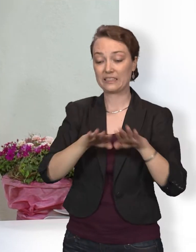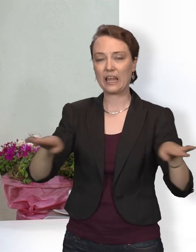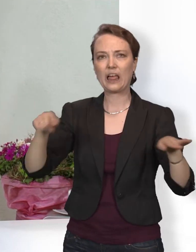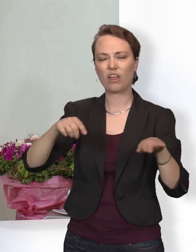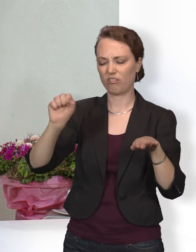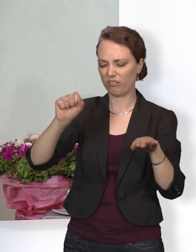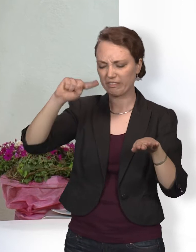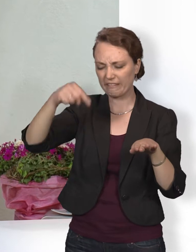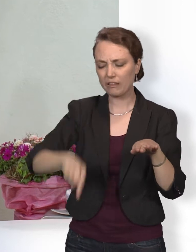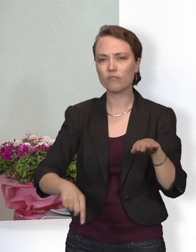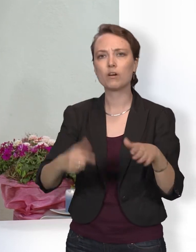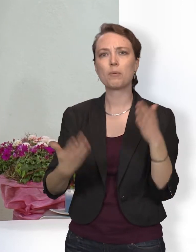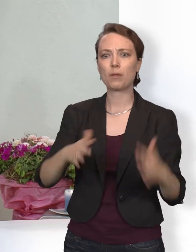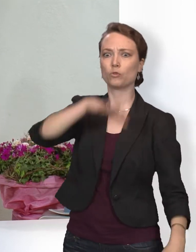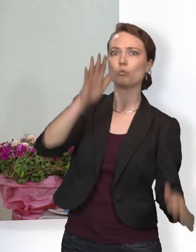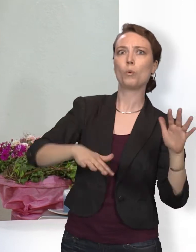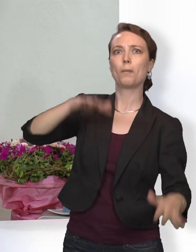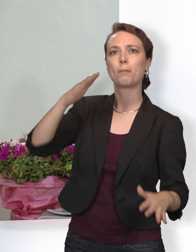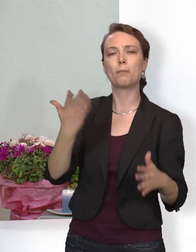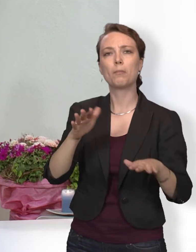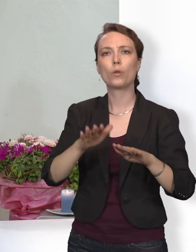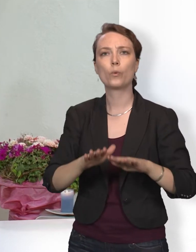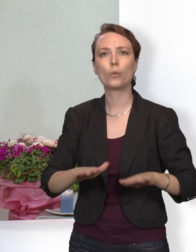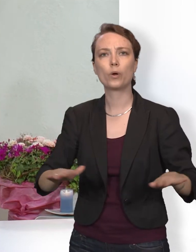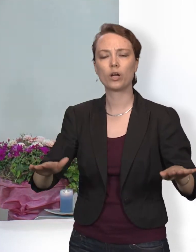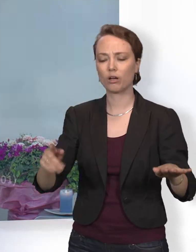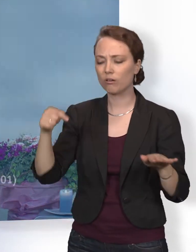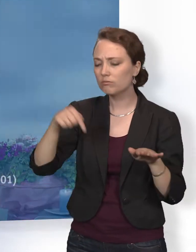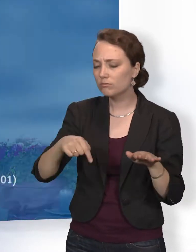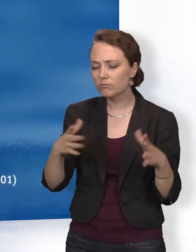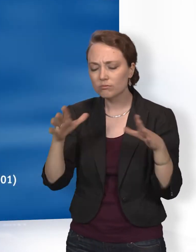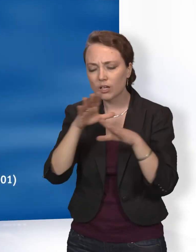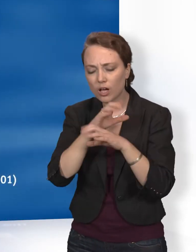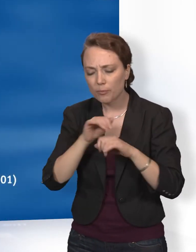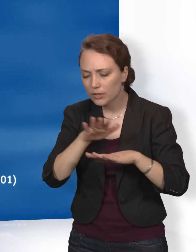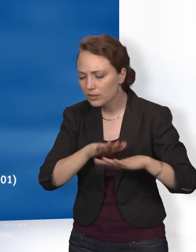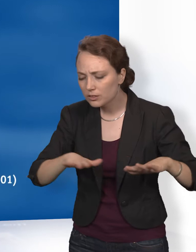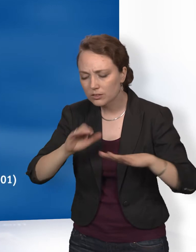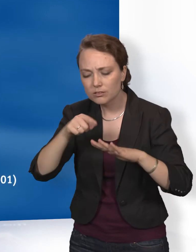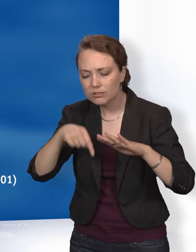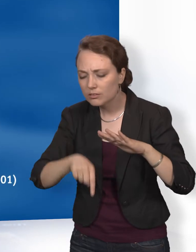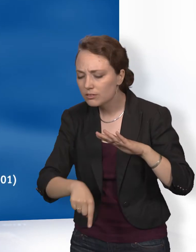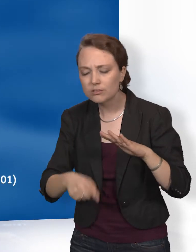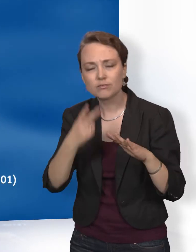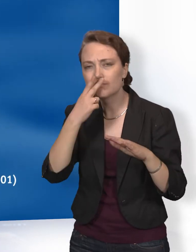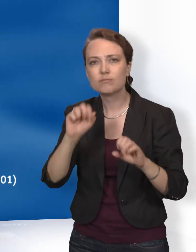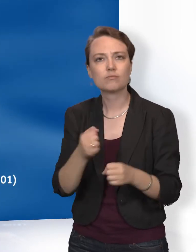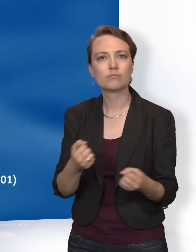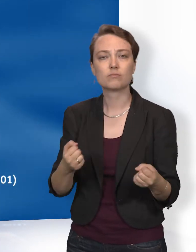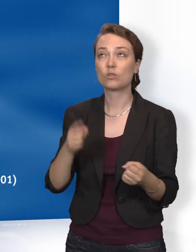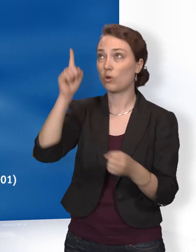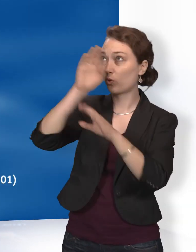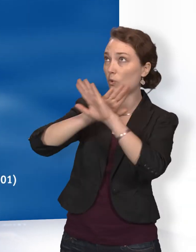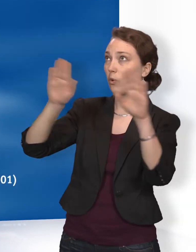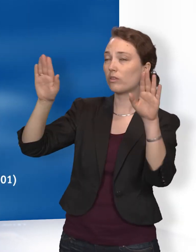abwechselnd stürmisch und ruhig, geheimnisvoll und unergründlich ist. Ohne Gott ist das Leben nur eine Wolke, die von